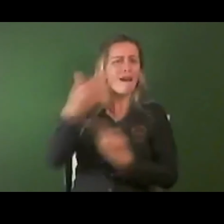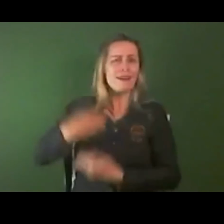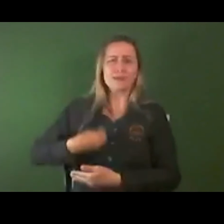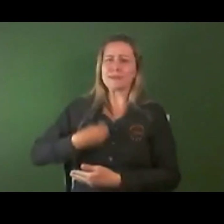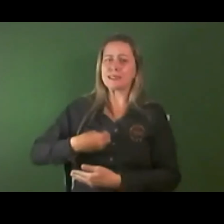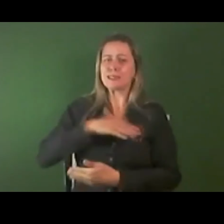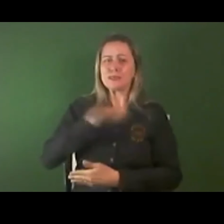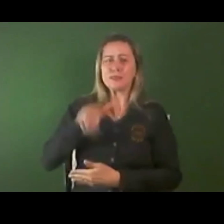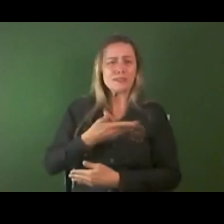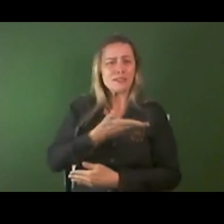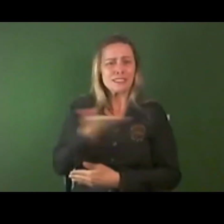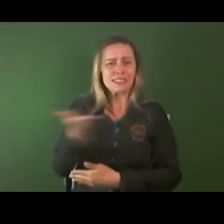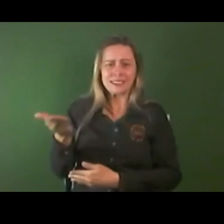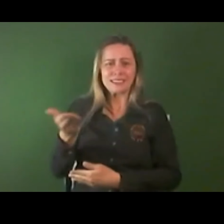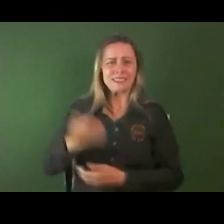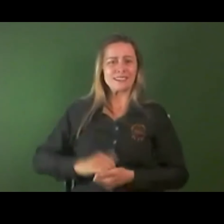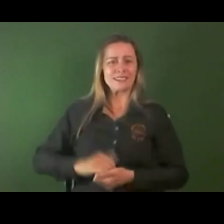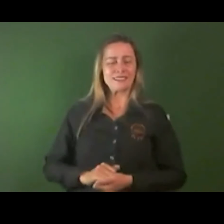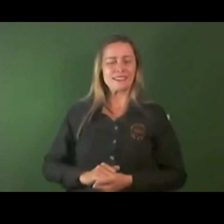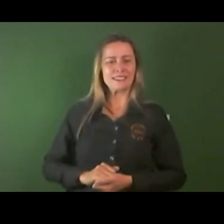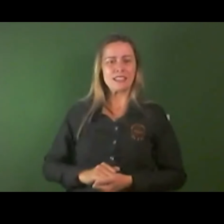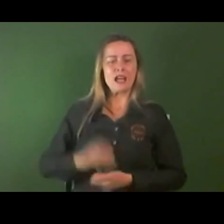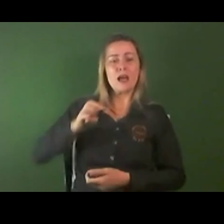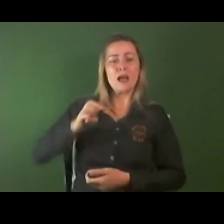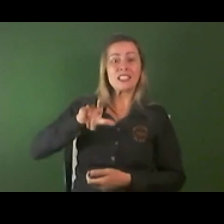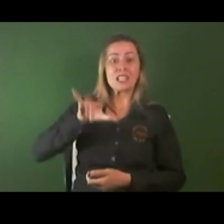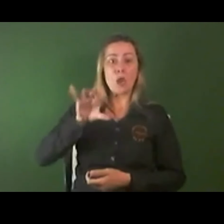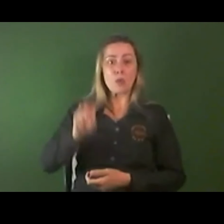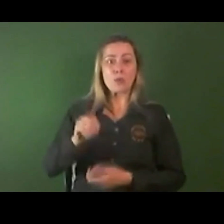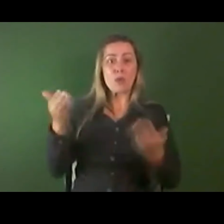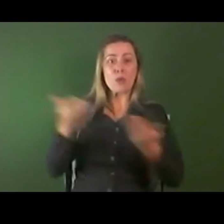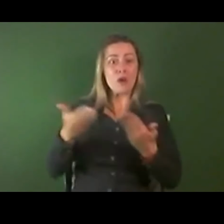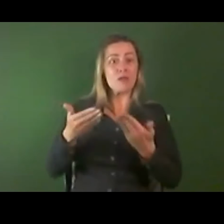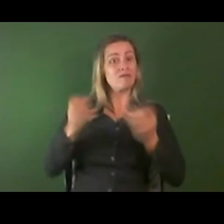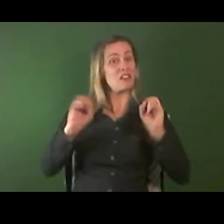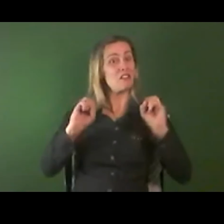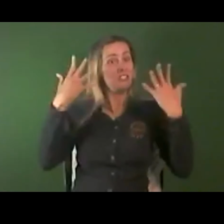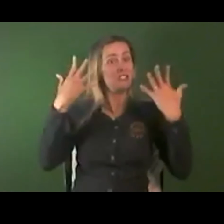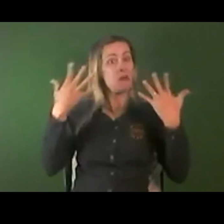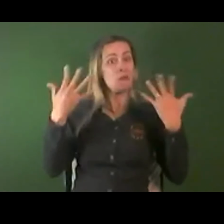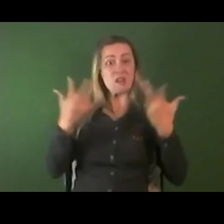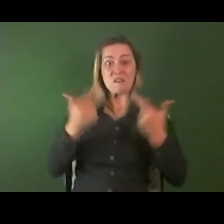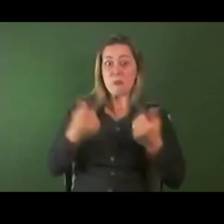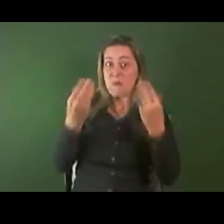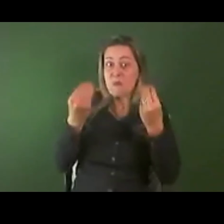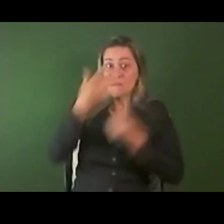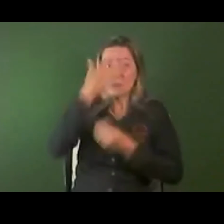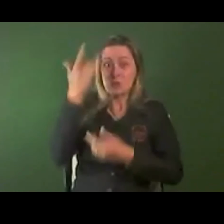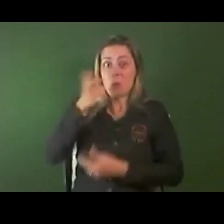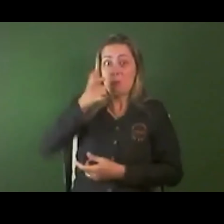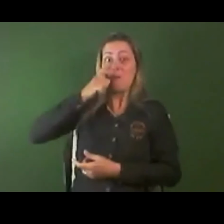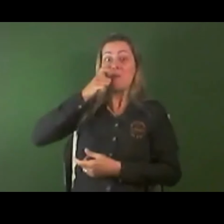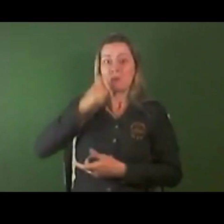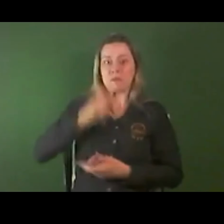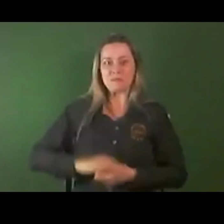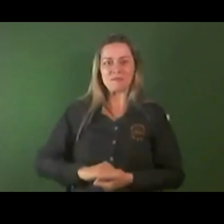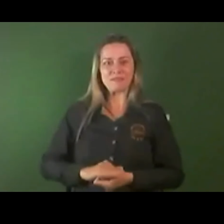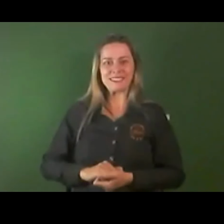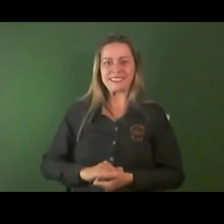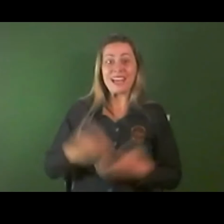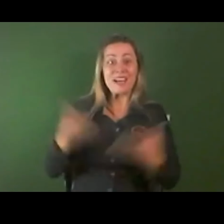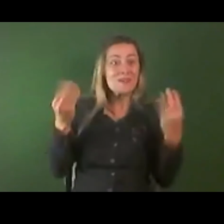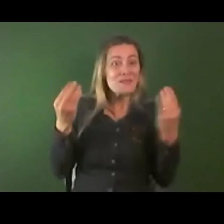mundo. E, Marcelo, recorde de público do festival, tá? Ah, que bom. Beijo. Tem um monte de amigo